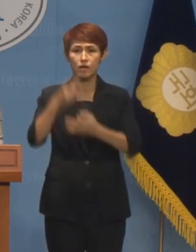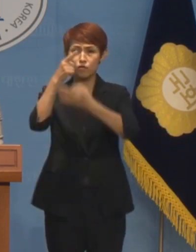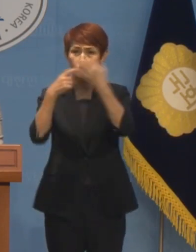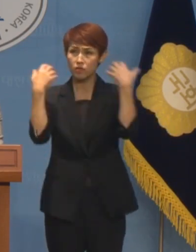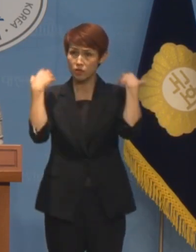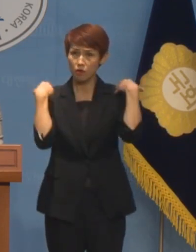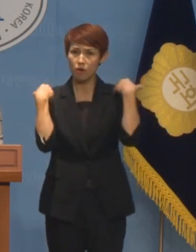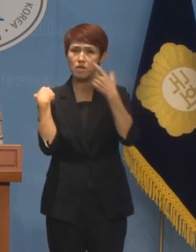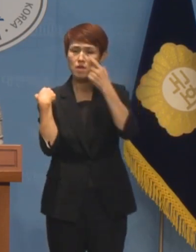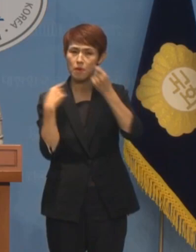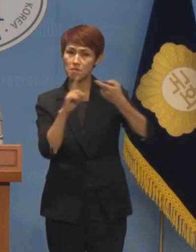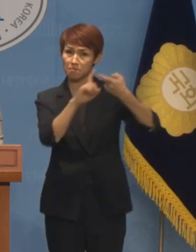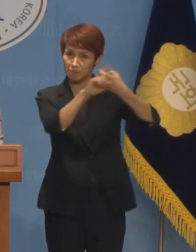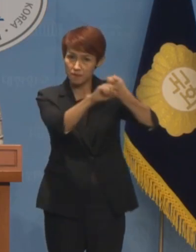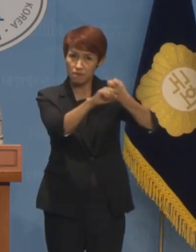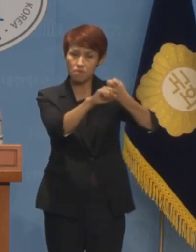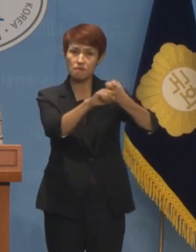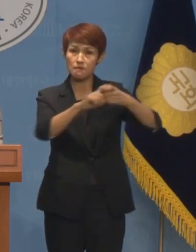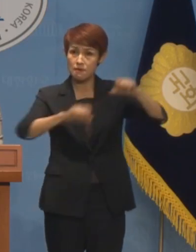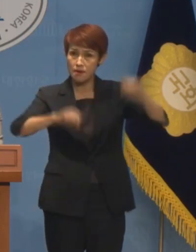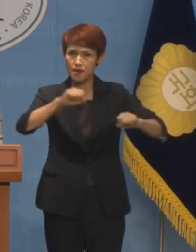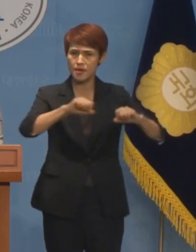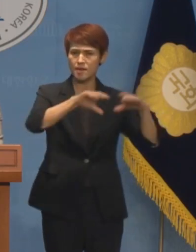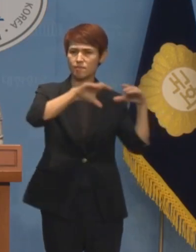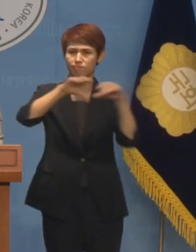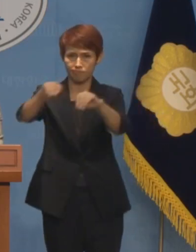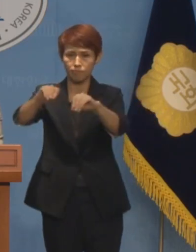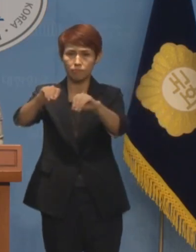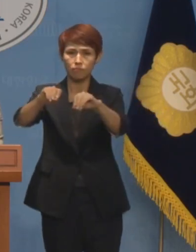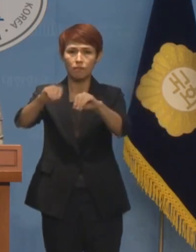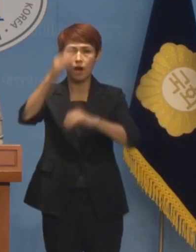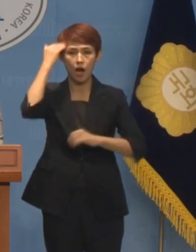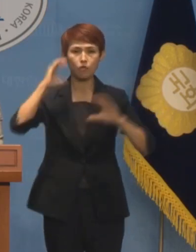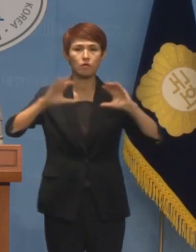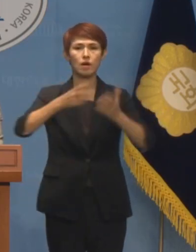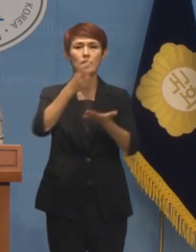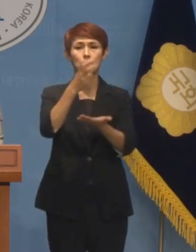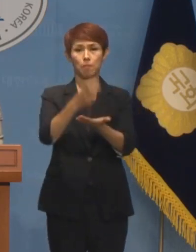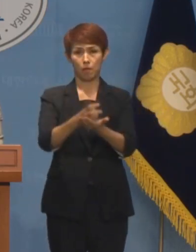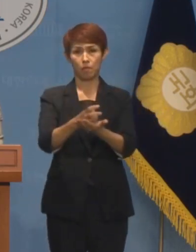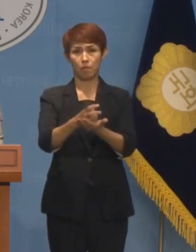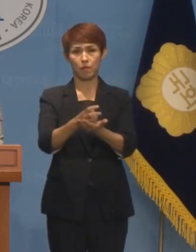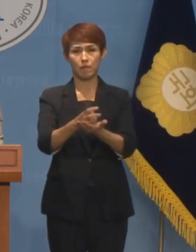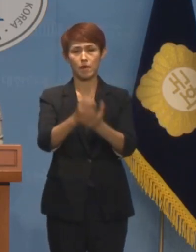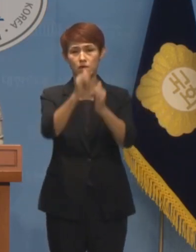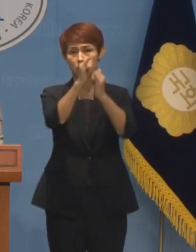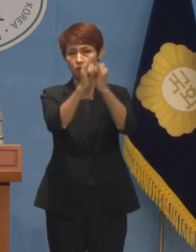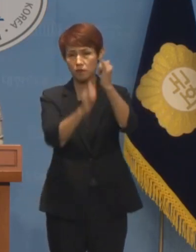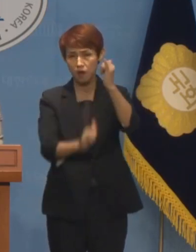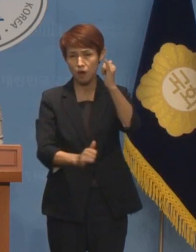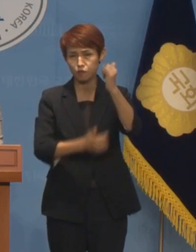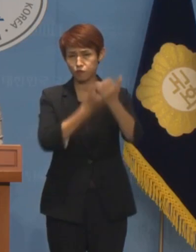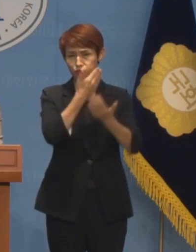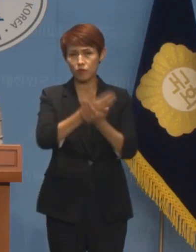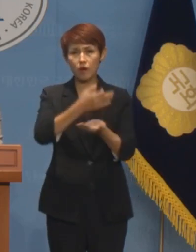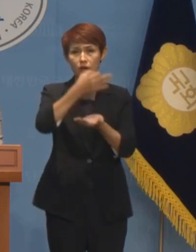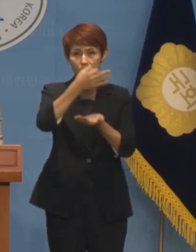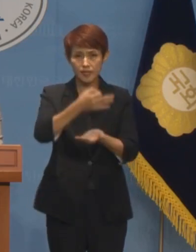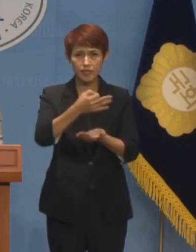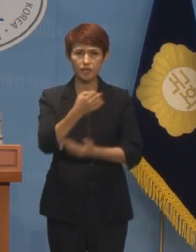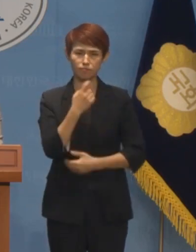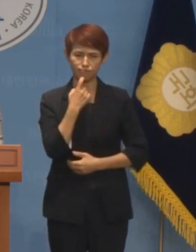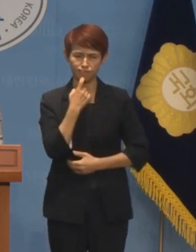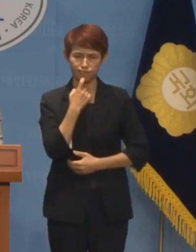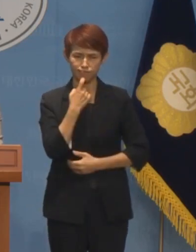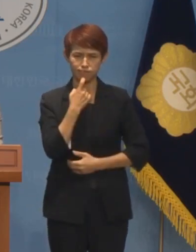친일 매국 행태를 반드시 저지하고 대한민국 헌법이 품고 있는 우리 역사의 숭고한 가치를